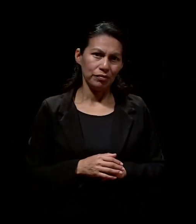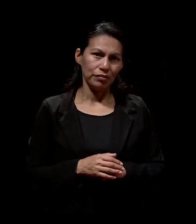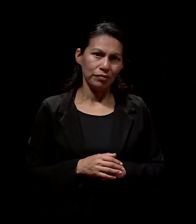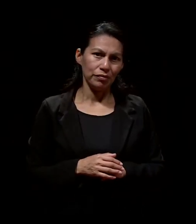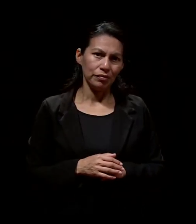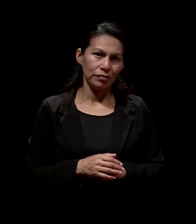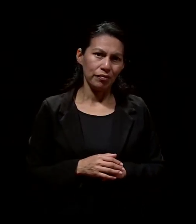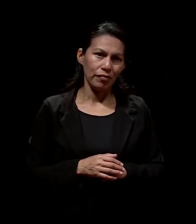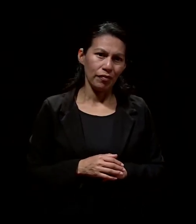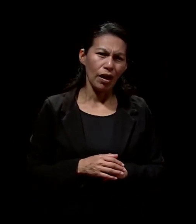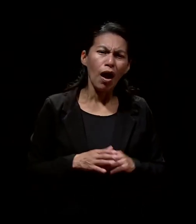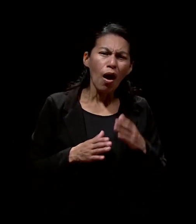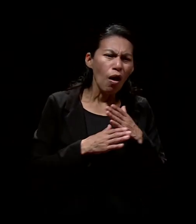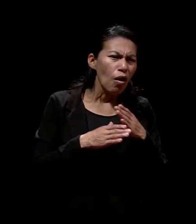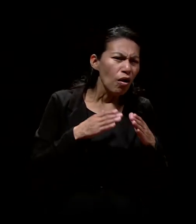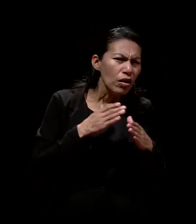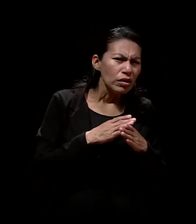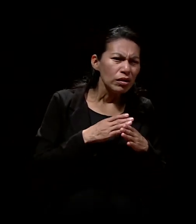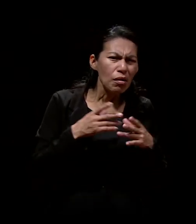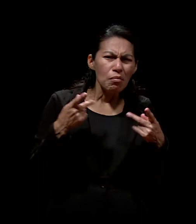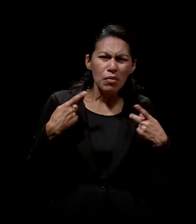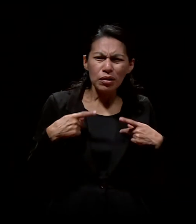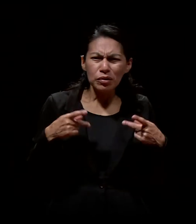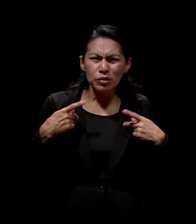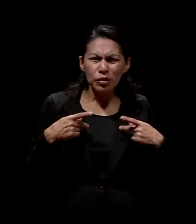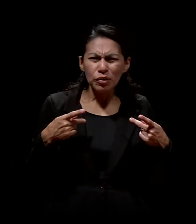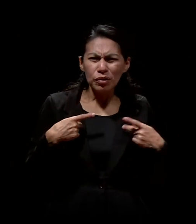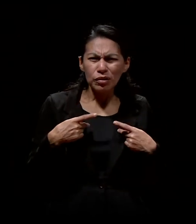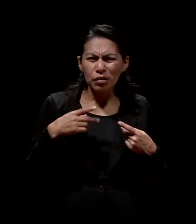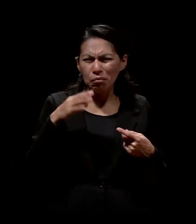responde en cosas que a lo mejor los demás